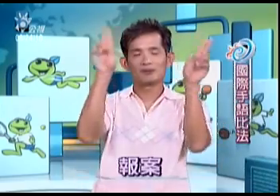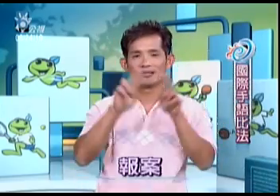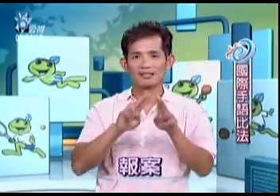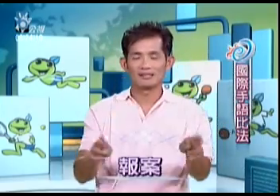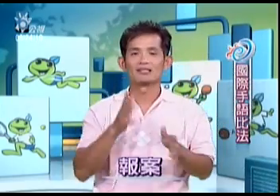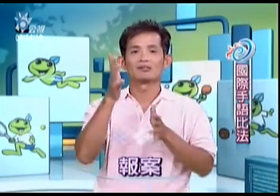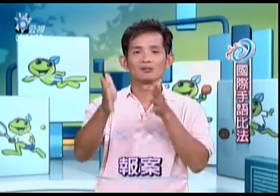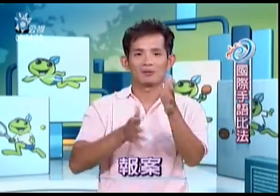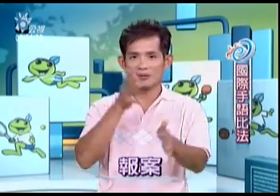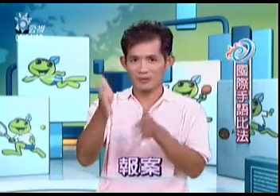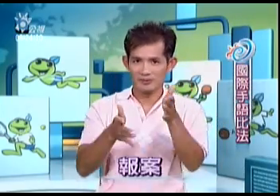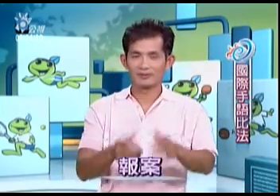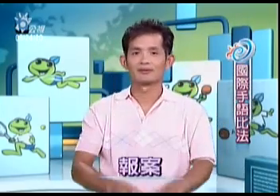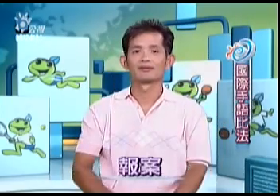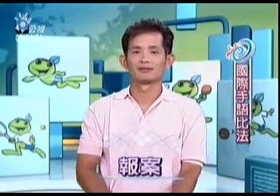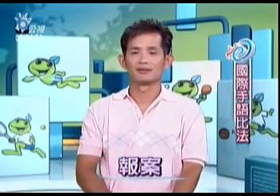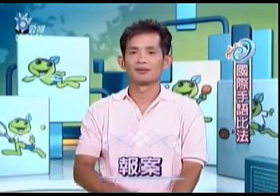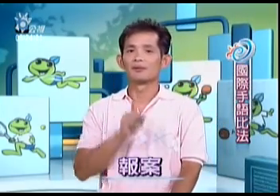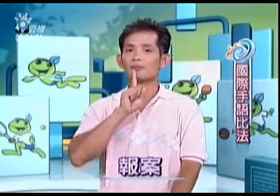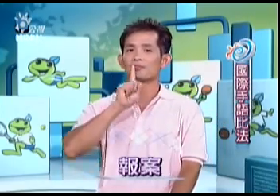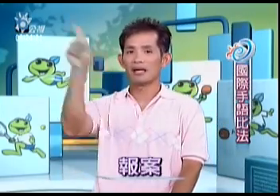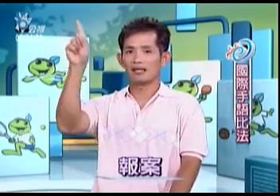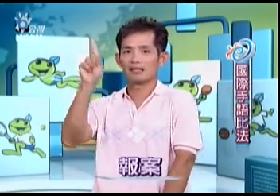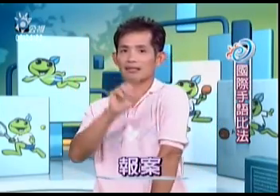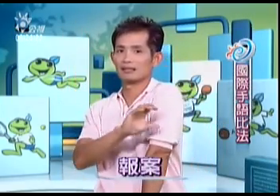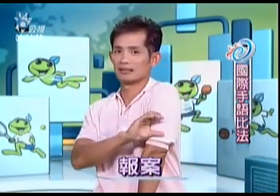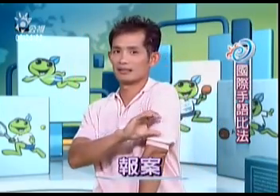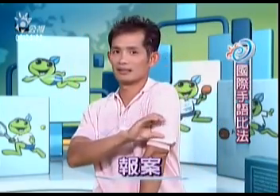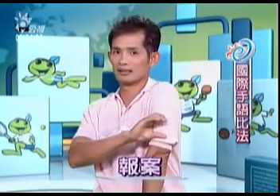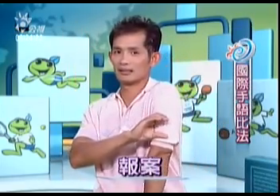国际手语的笔法，报案，